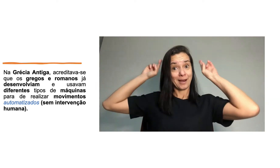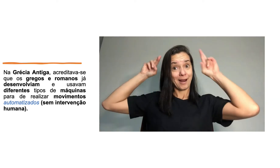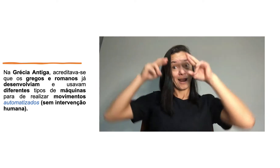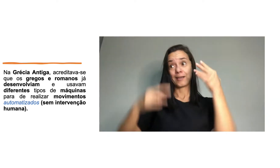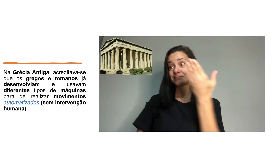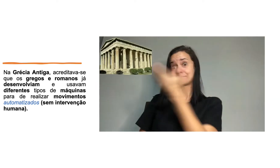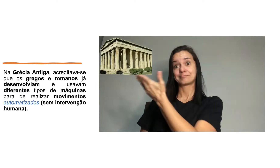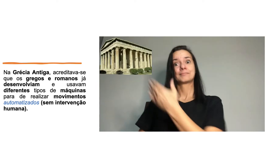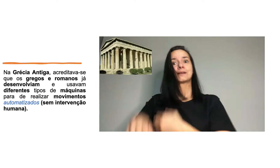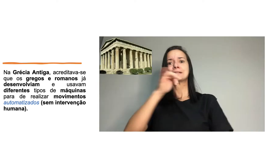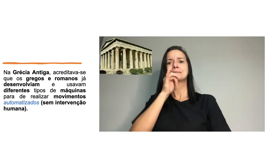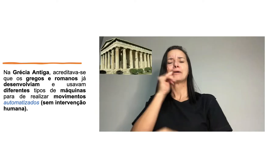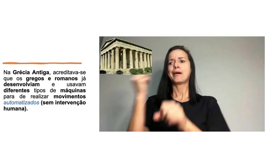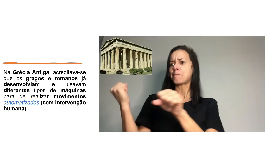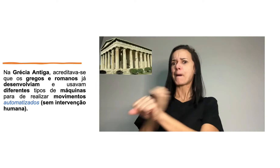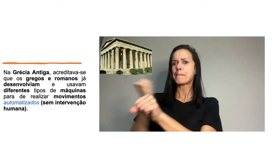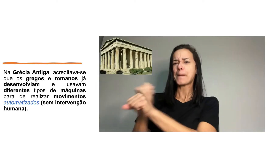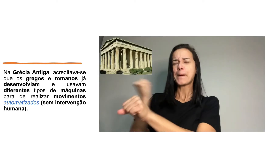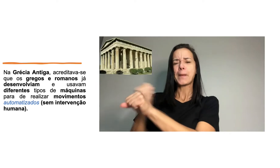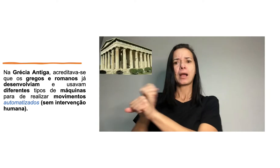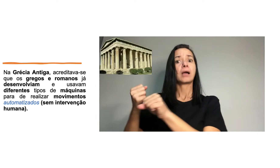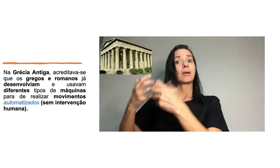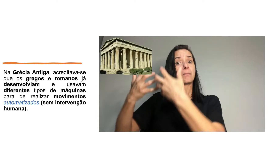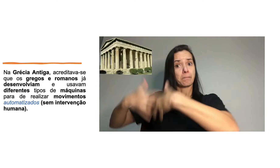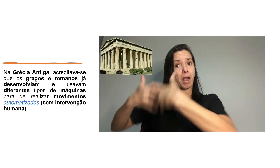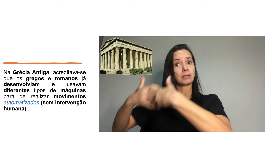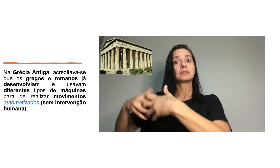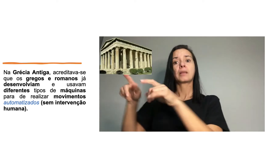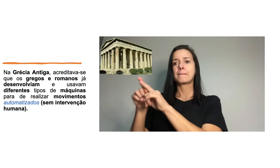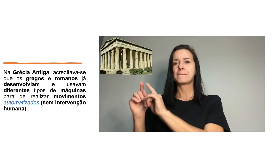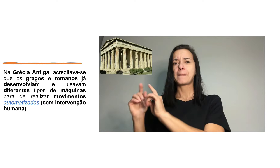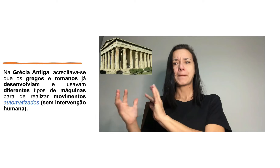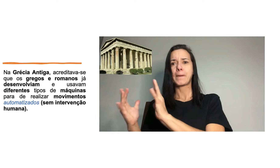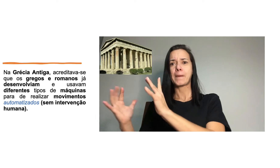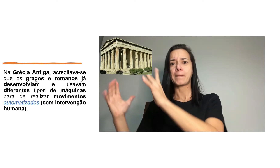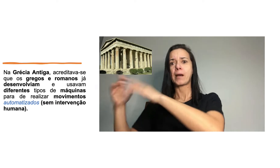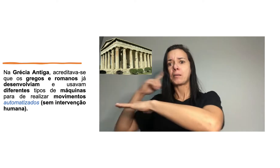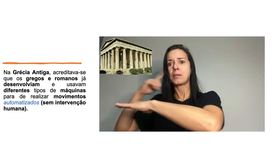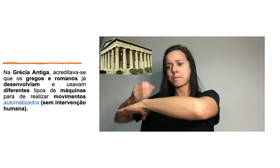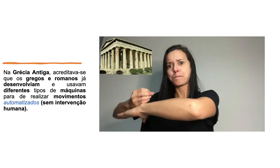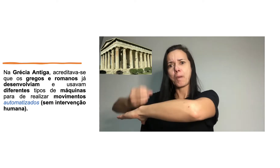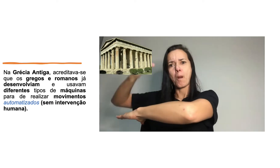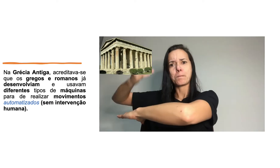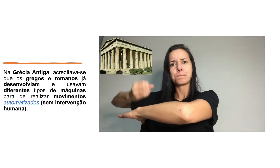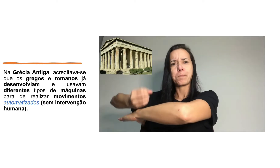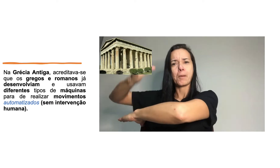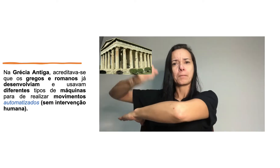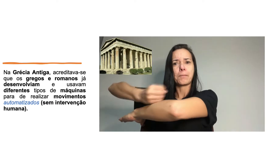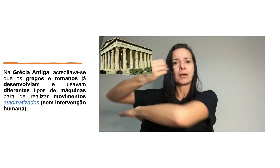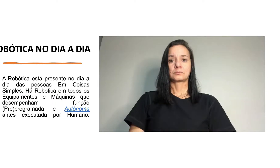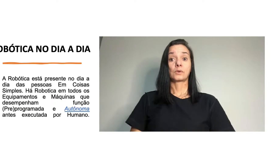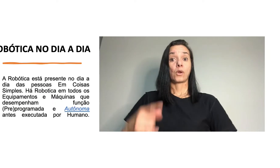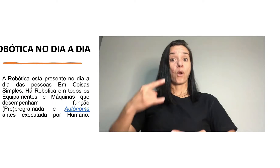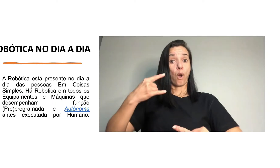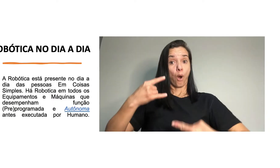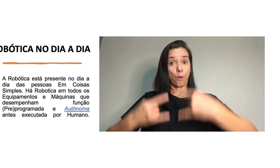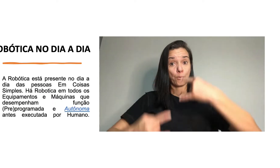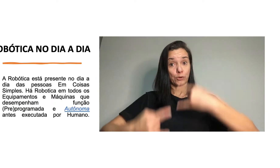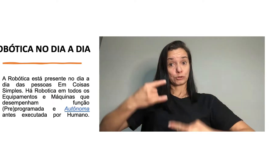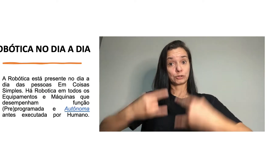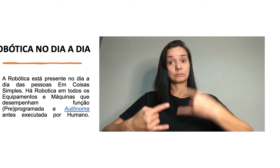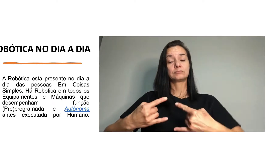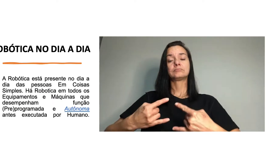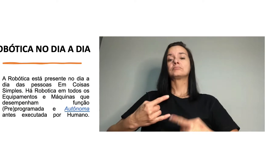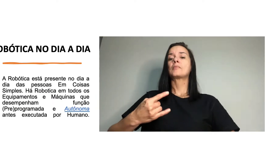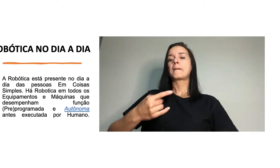E também no templo grego, na construção.